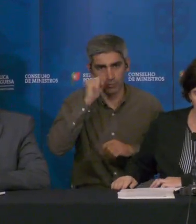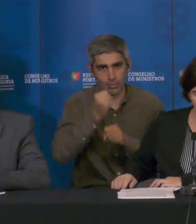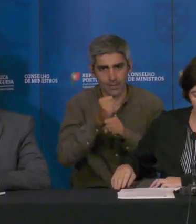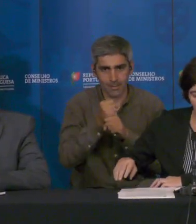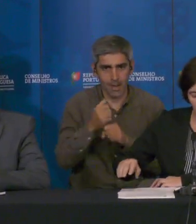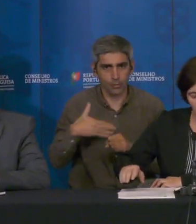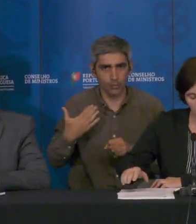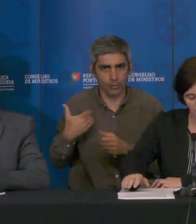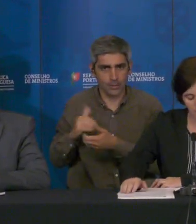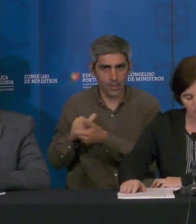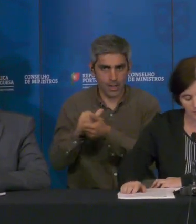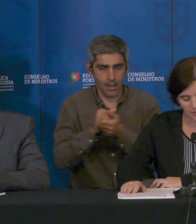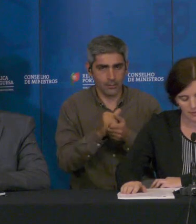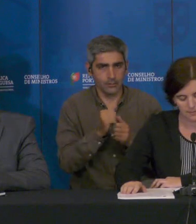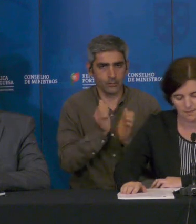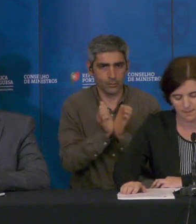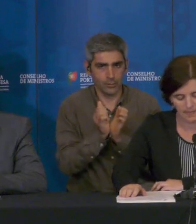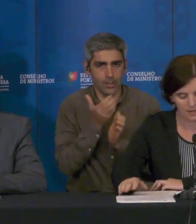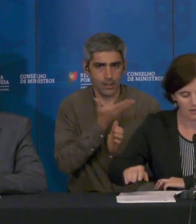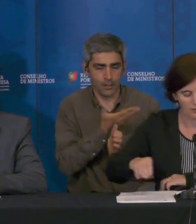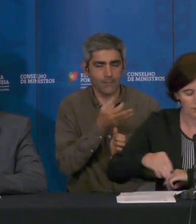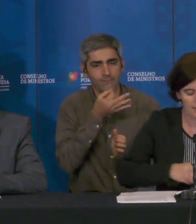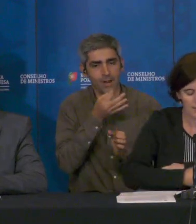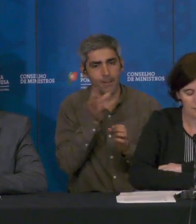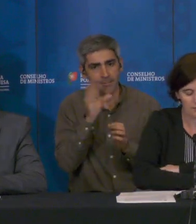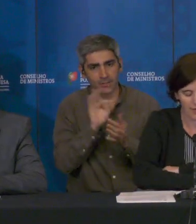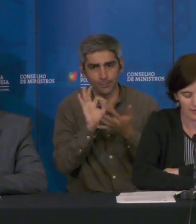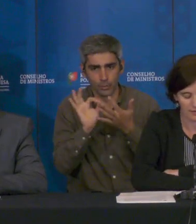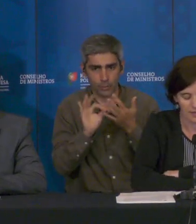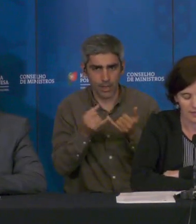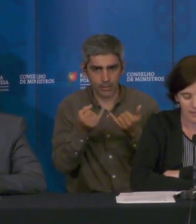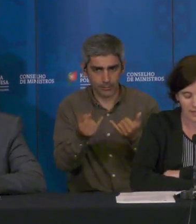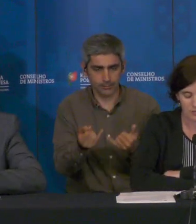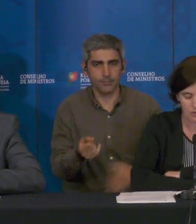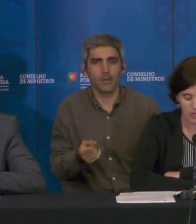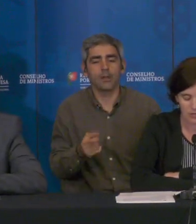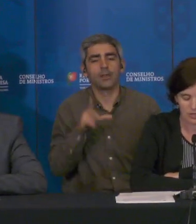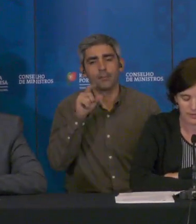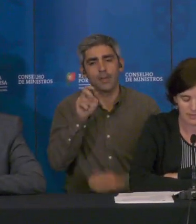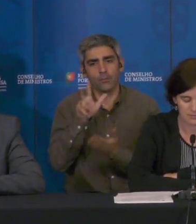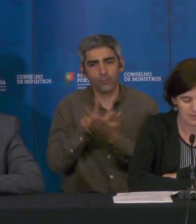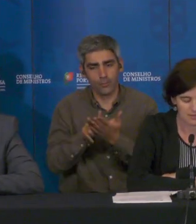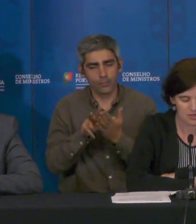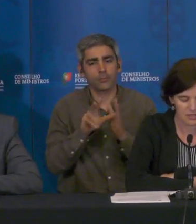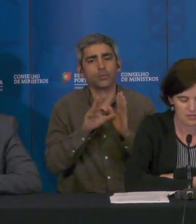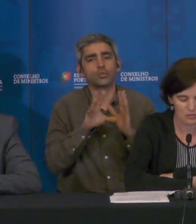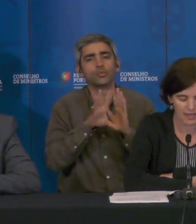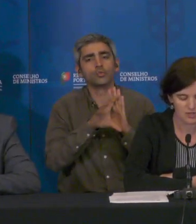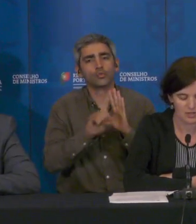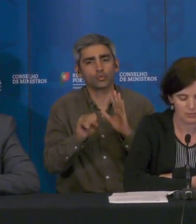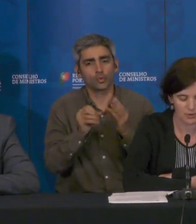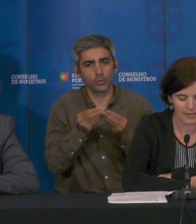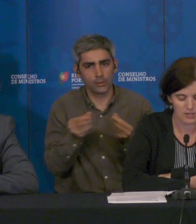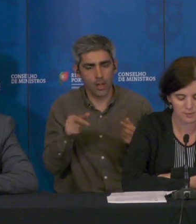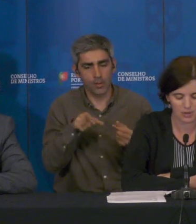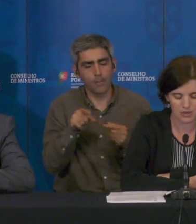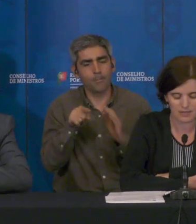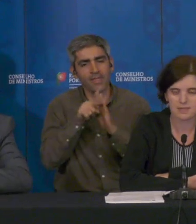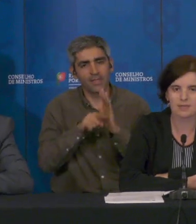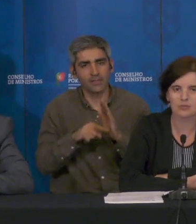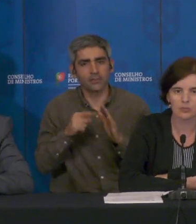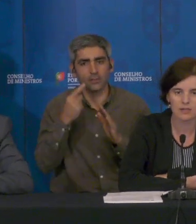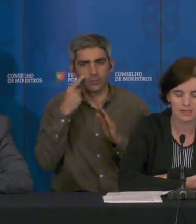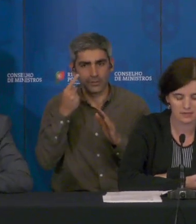o âmbito deste diploma no final do briefing. Foi ainda aprovada a resolução que estabelece medidas excepcionais temporárias para